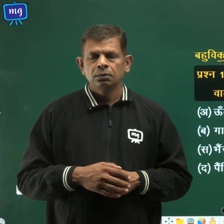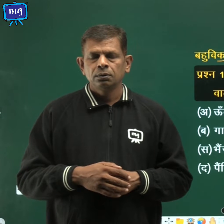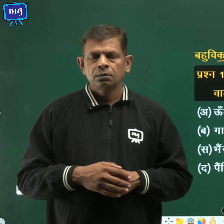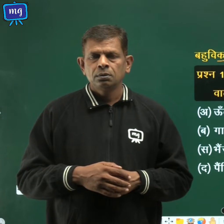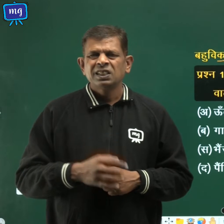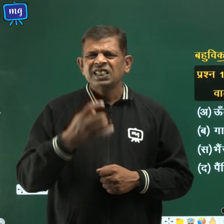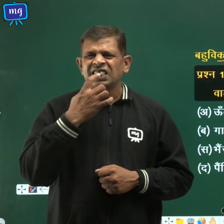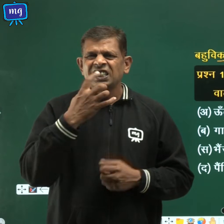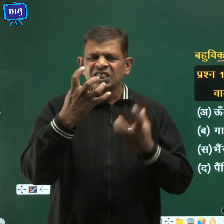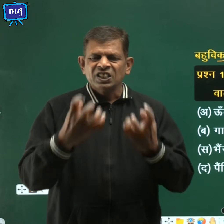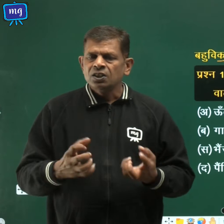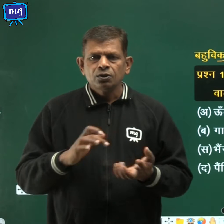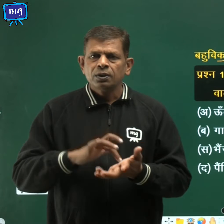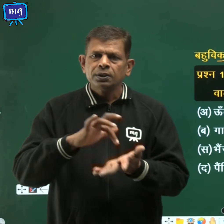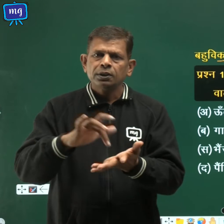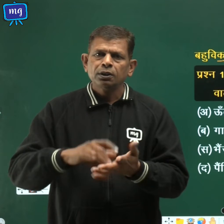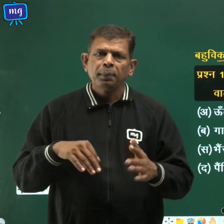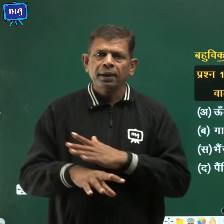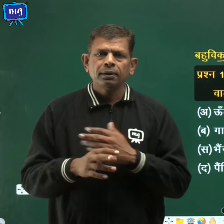ध्रुवीय क्षेत्र में